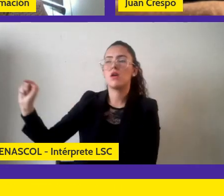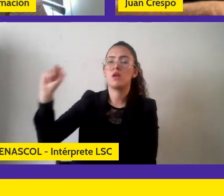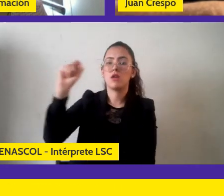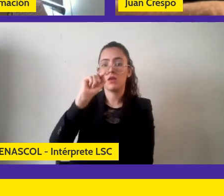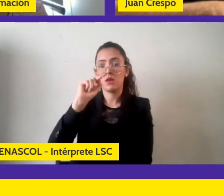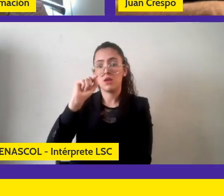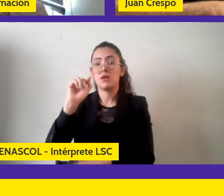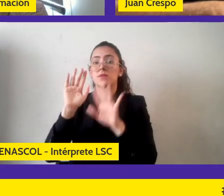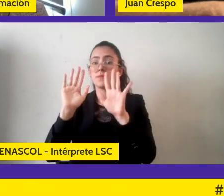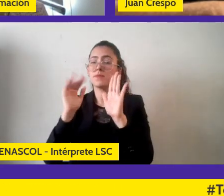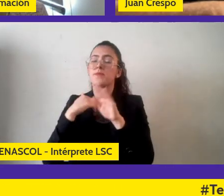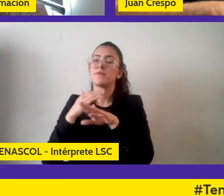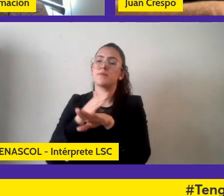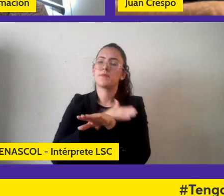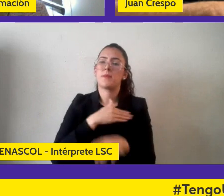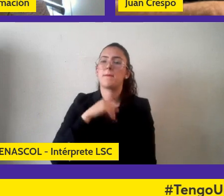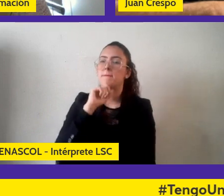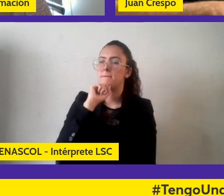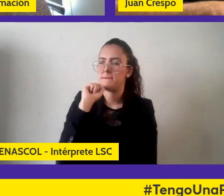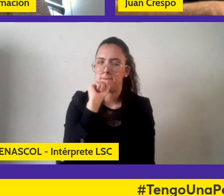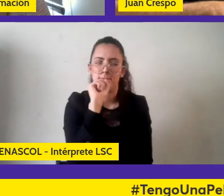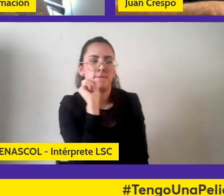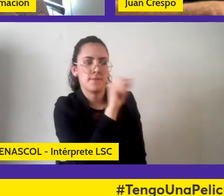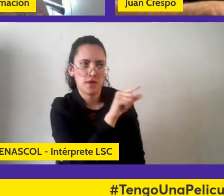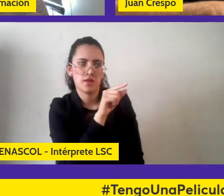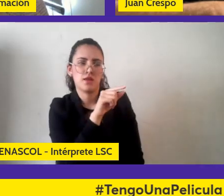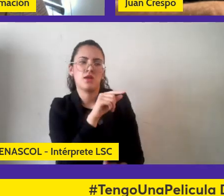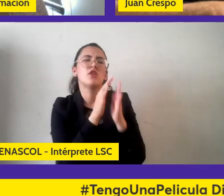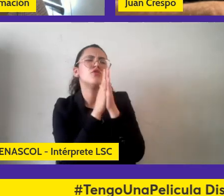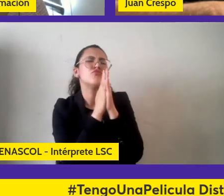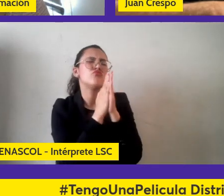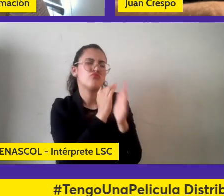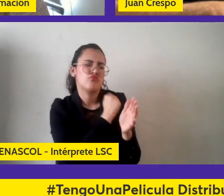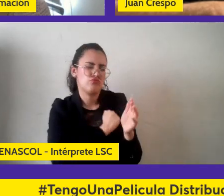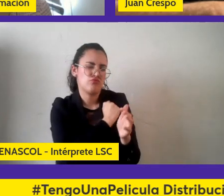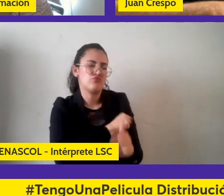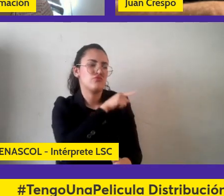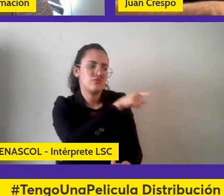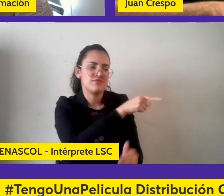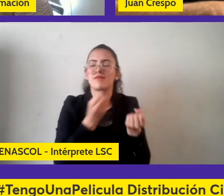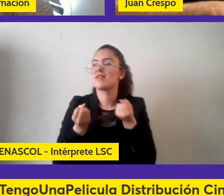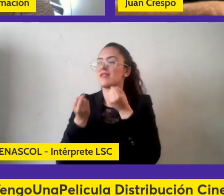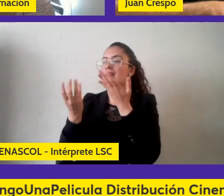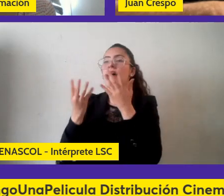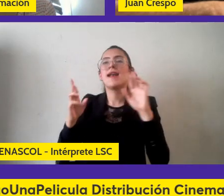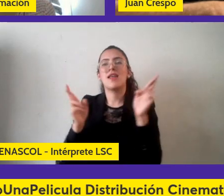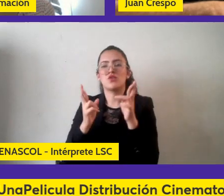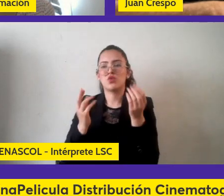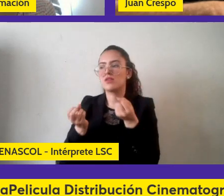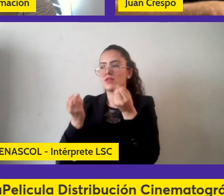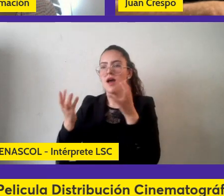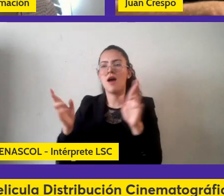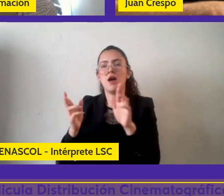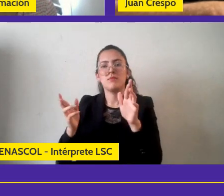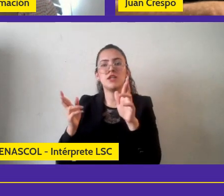me gustaría que les hicieras un resumen relámpago de los